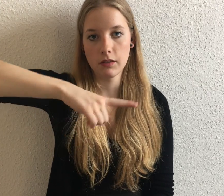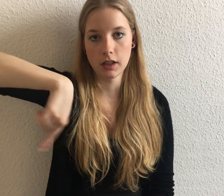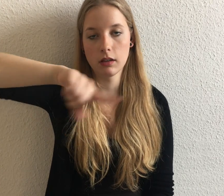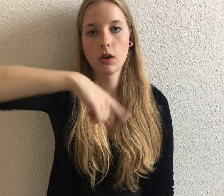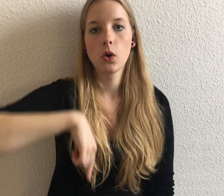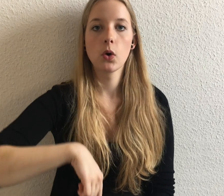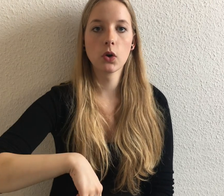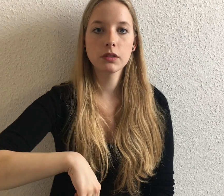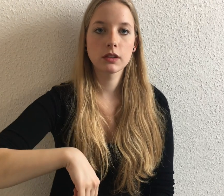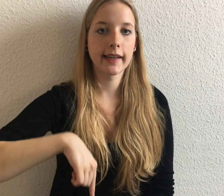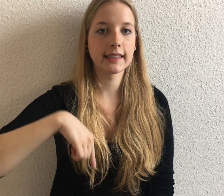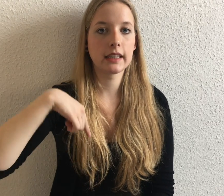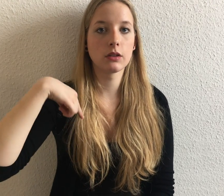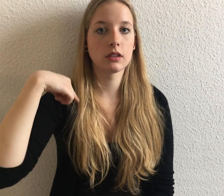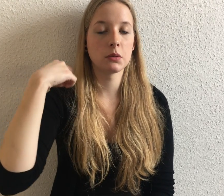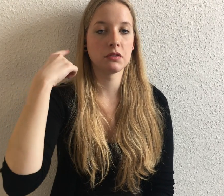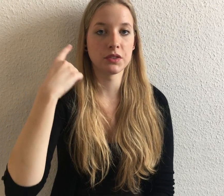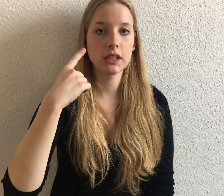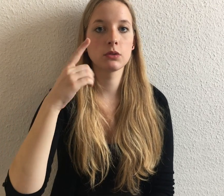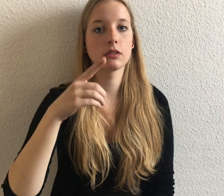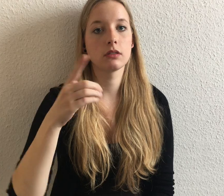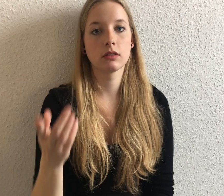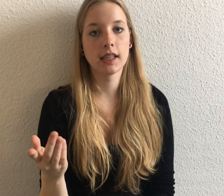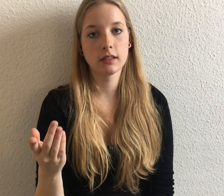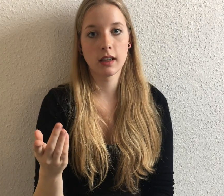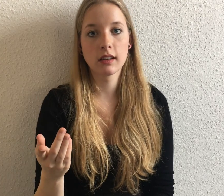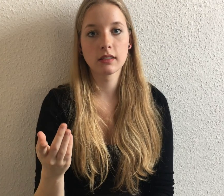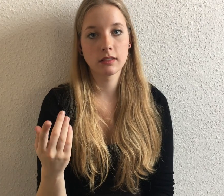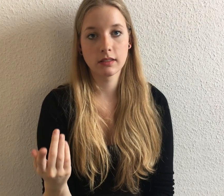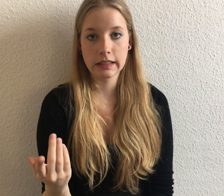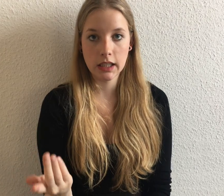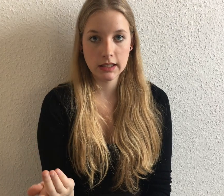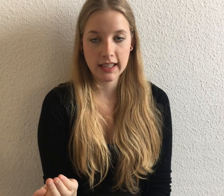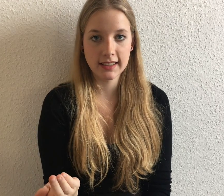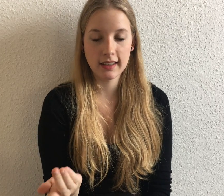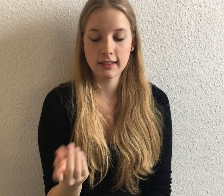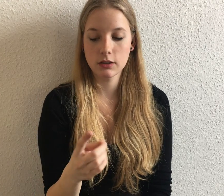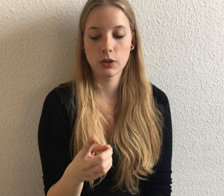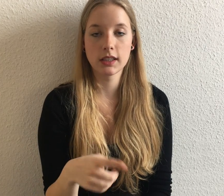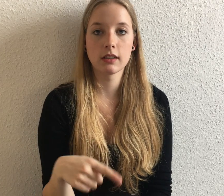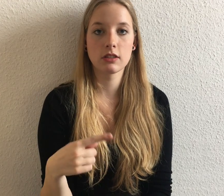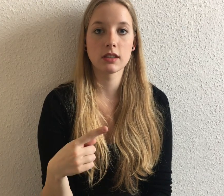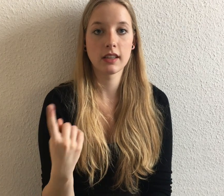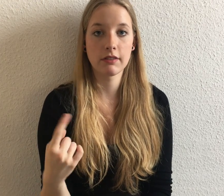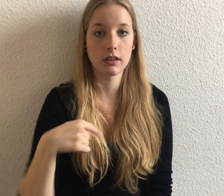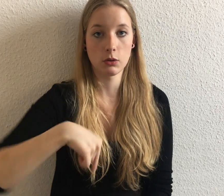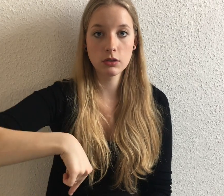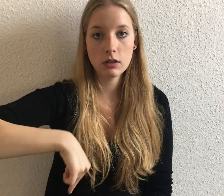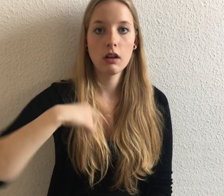Wir. Uns ist eigentlich genau dasselbe wie wir, nur halt das andere. Da ist es ganz anders, dass du halt anstatt den Zeigefinger nach unten,